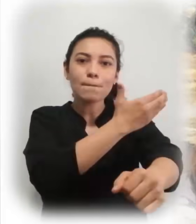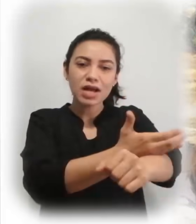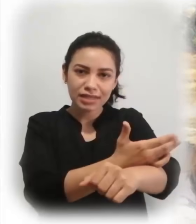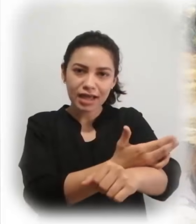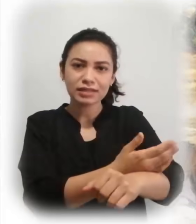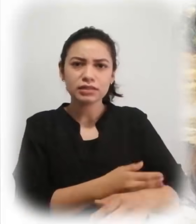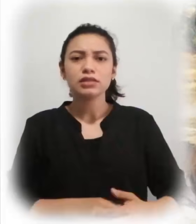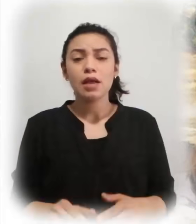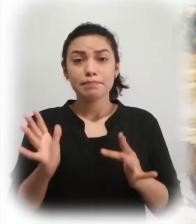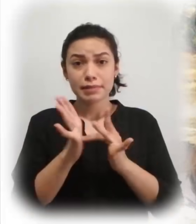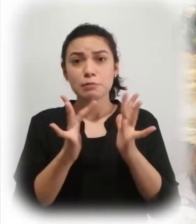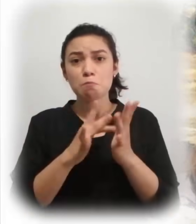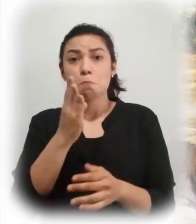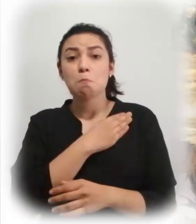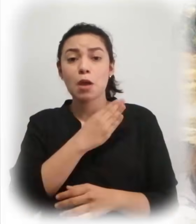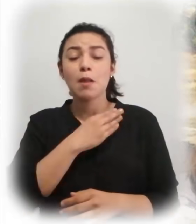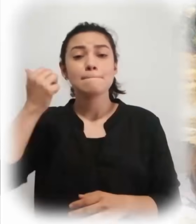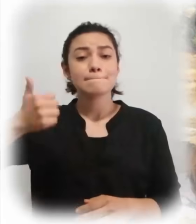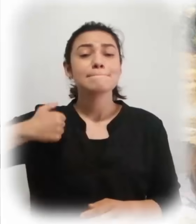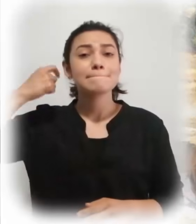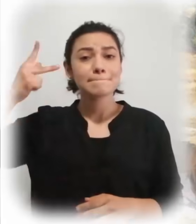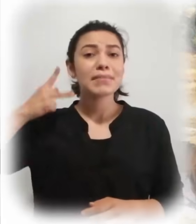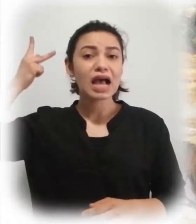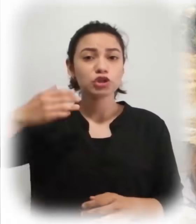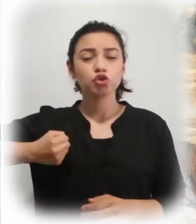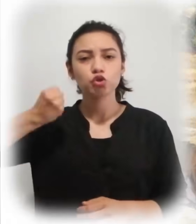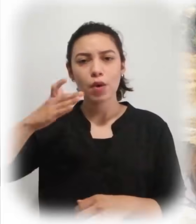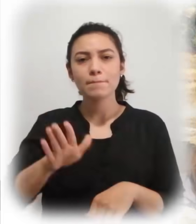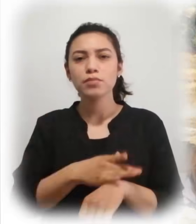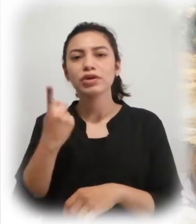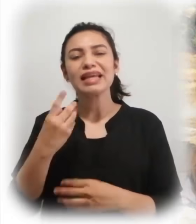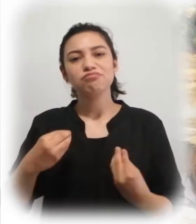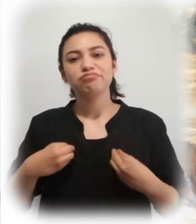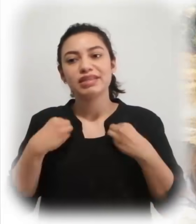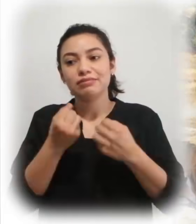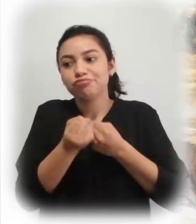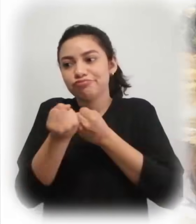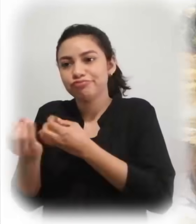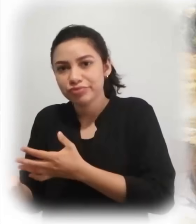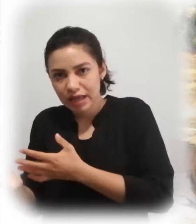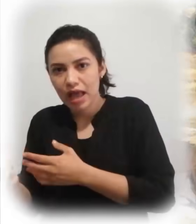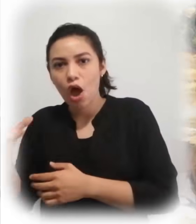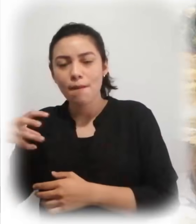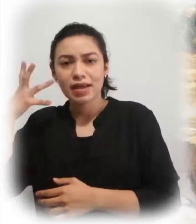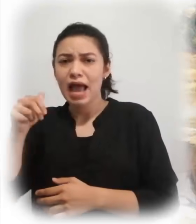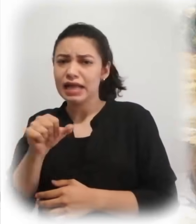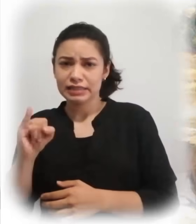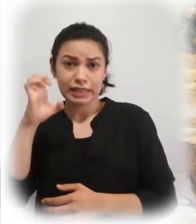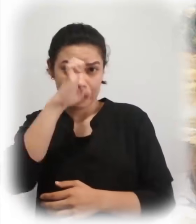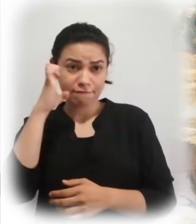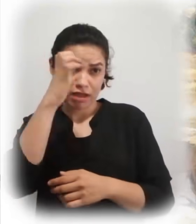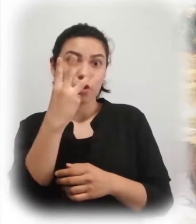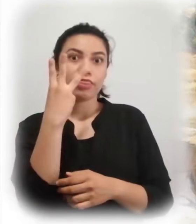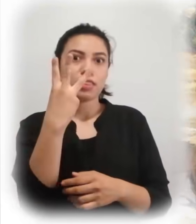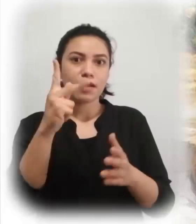Jesús es el buen pastor porque da la vida por sus ovejas. Es lo que escuchamos hoy hasta tres veces. Si de Cristo